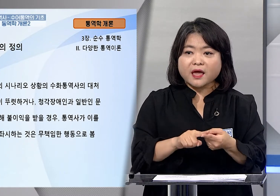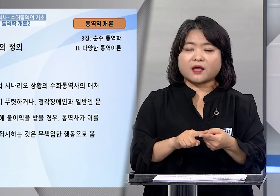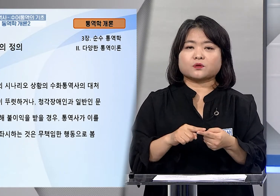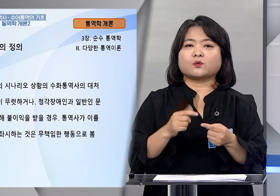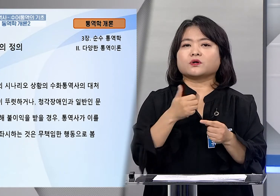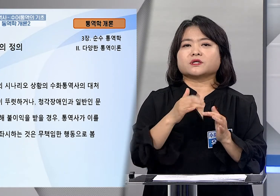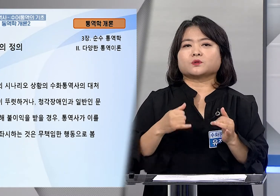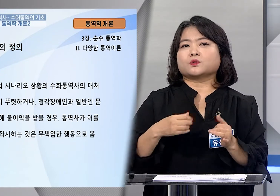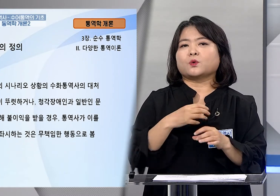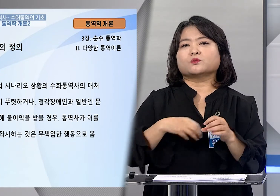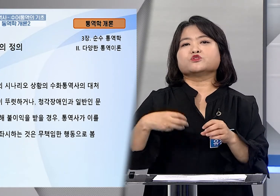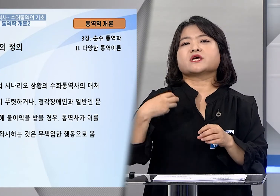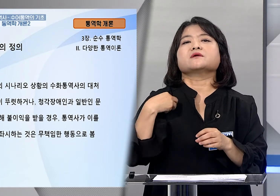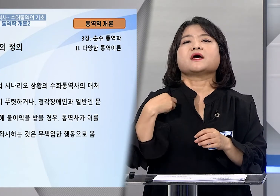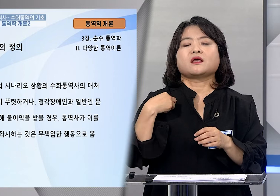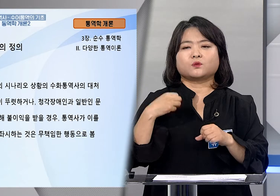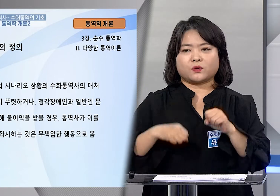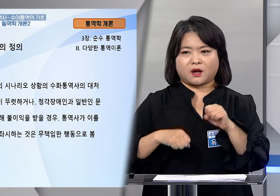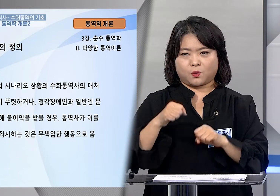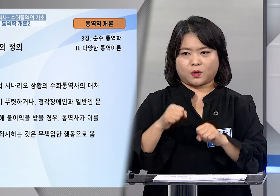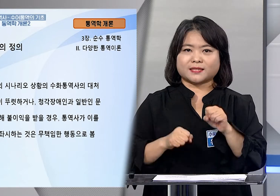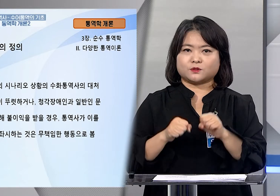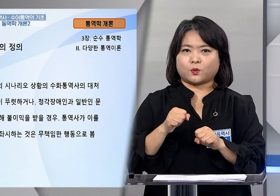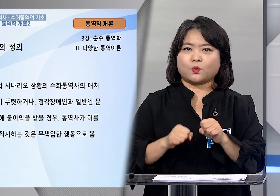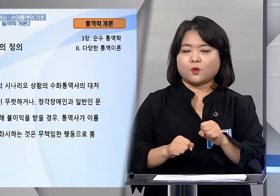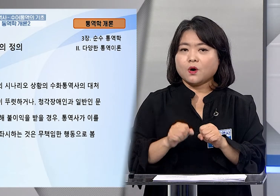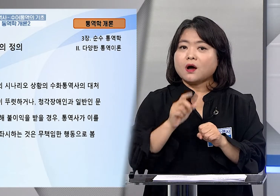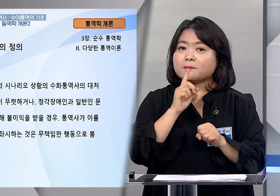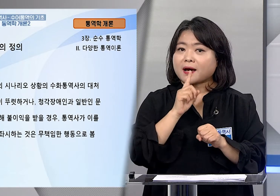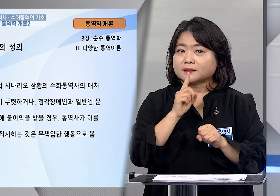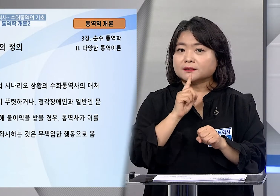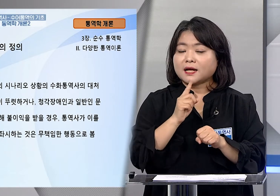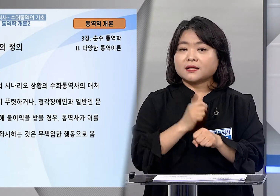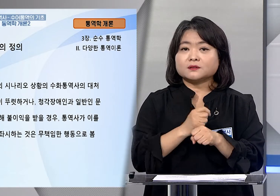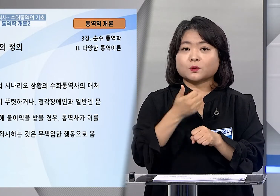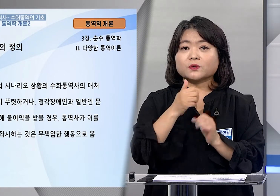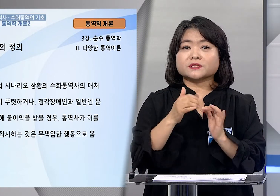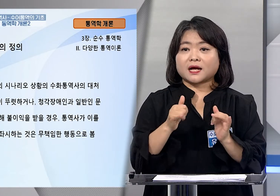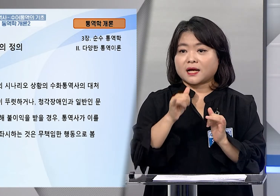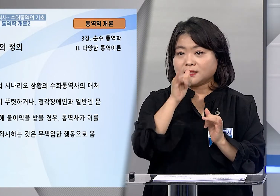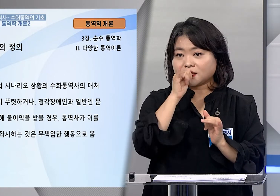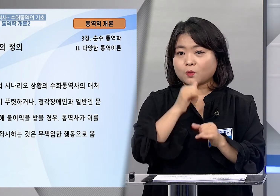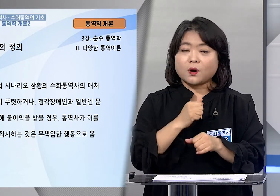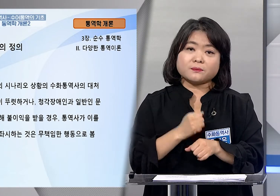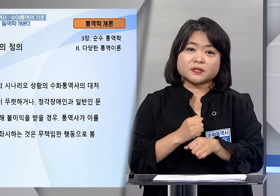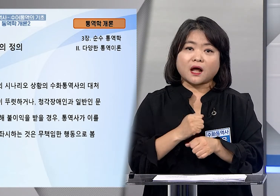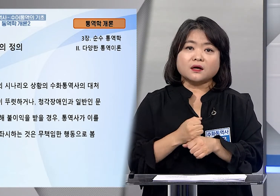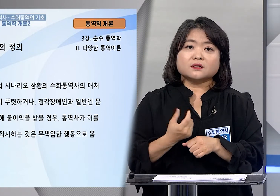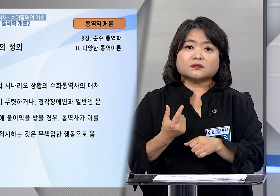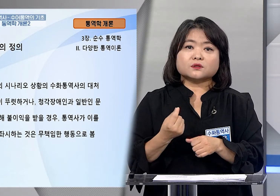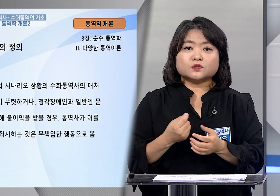통역사로서 오히려 무책임한 행동이라고까지도 말을 한 통역사가 있다고 합니다. 그렇죠.